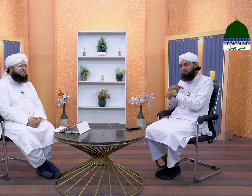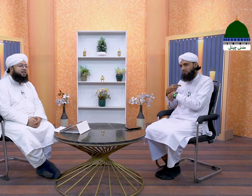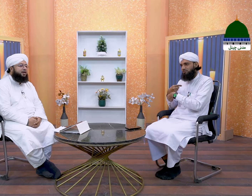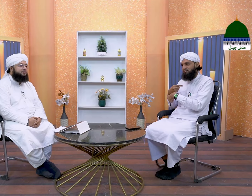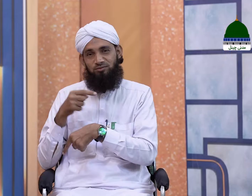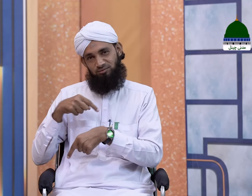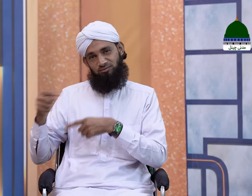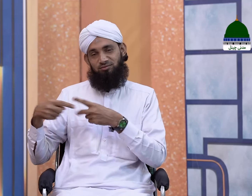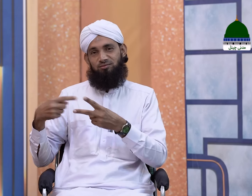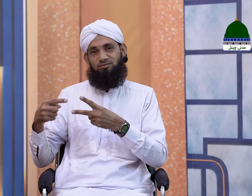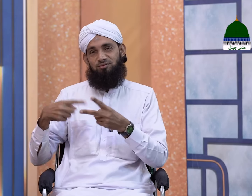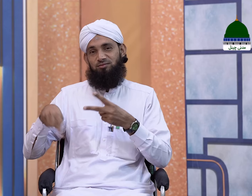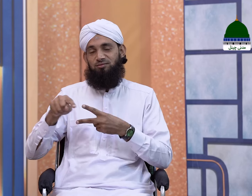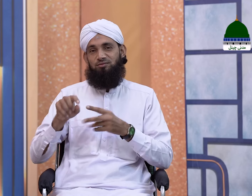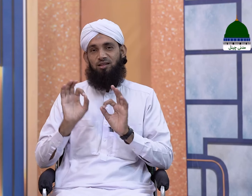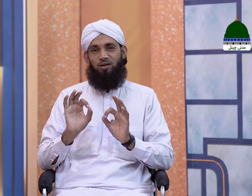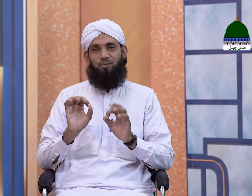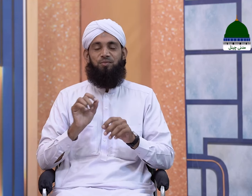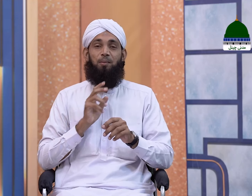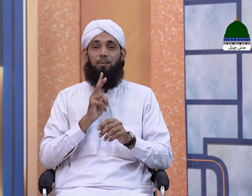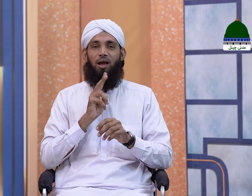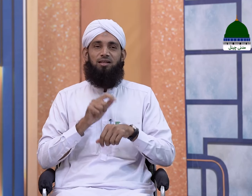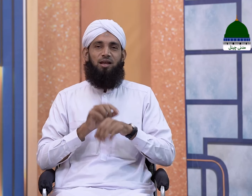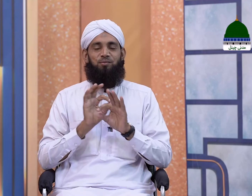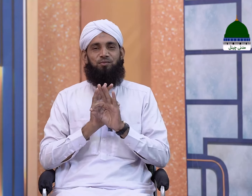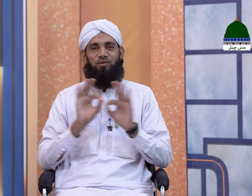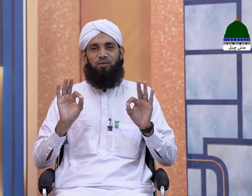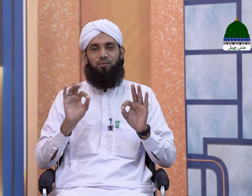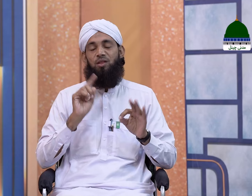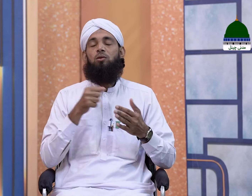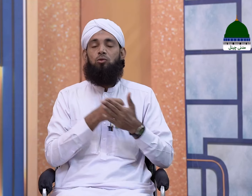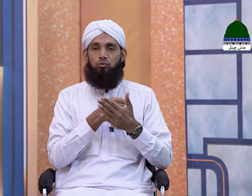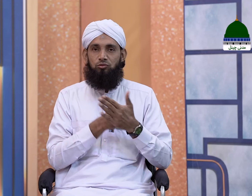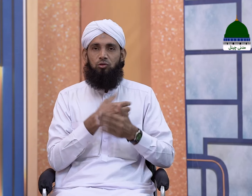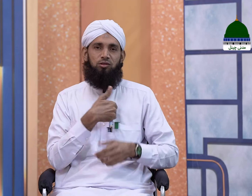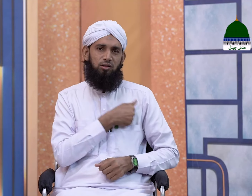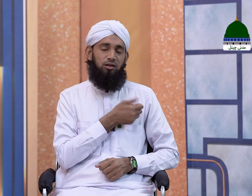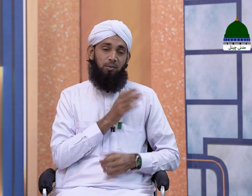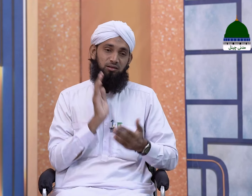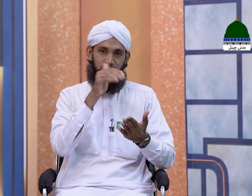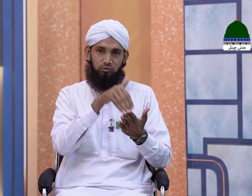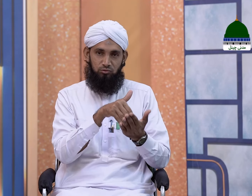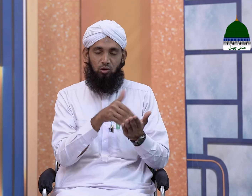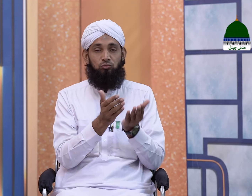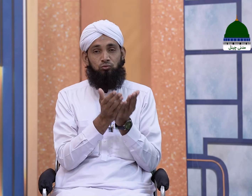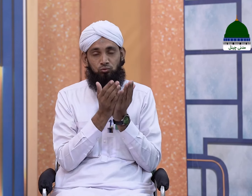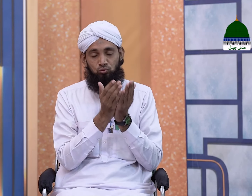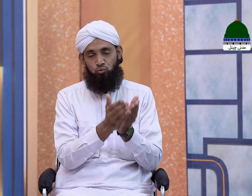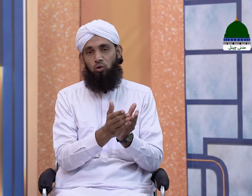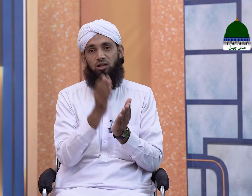کیے۔ ہمیں انہی اچھی باتوں کے ساتھ کہ ہمیں تعزیت کرنی چاہیے، ہمیں دلجوئی کرنی چاہیے، ہمیں دوسروں کا خیال کرنا